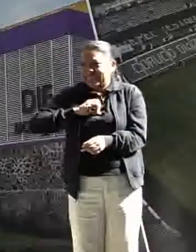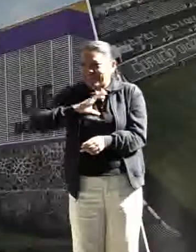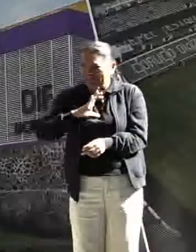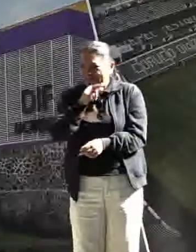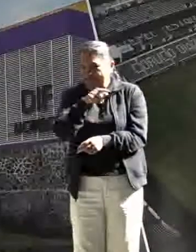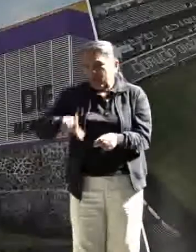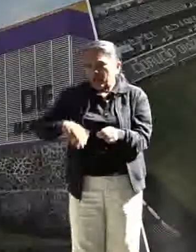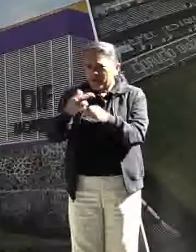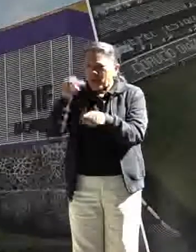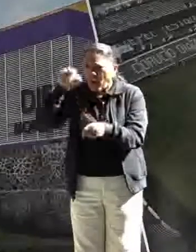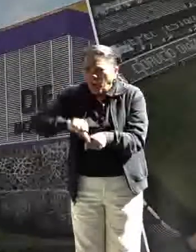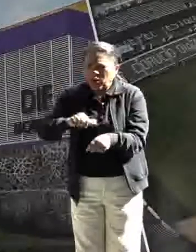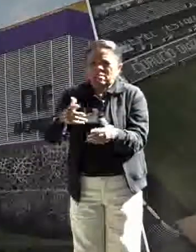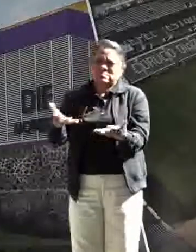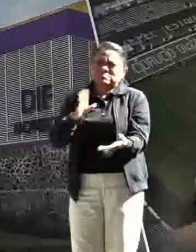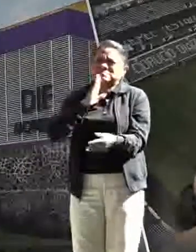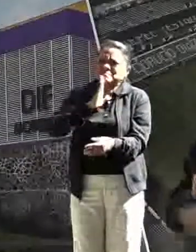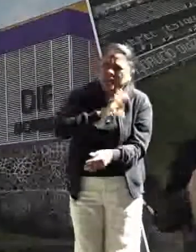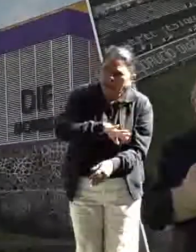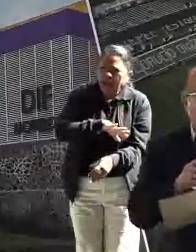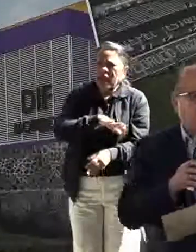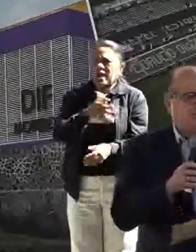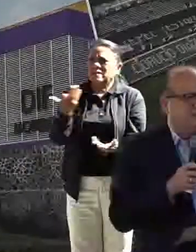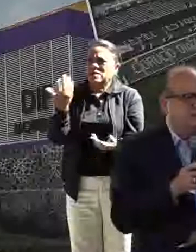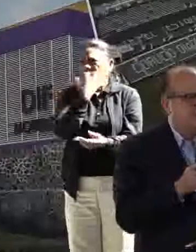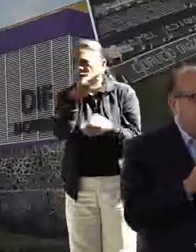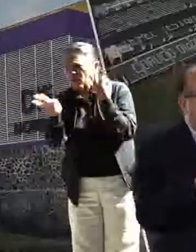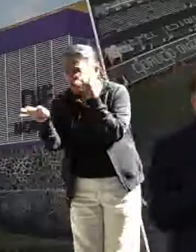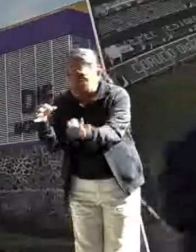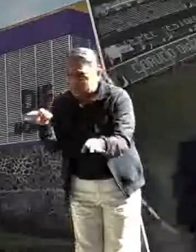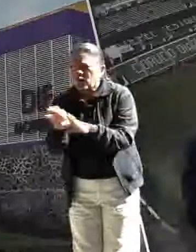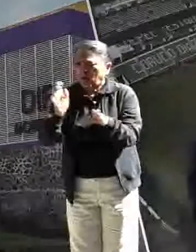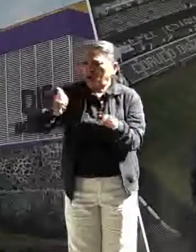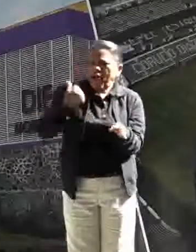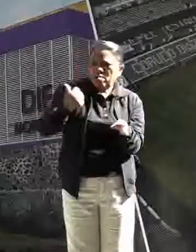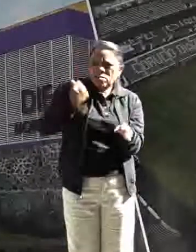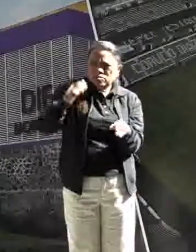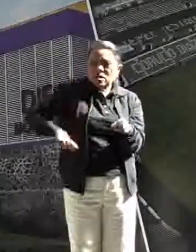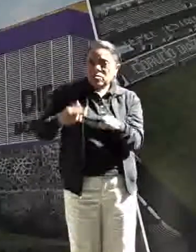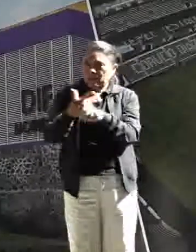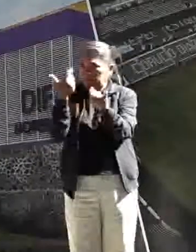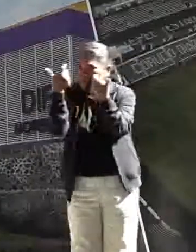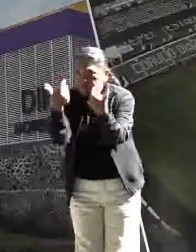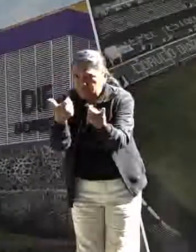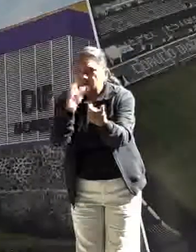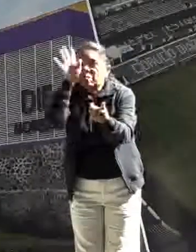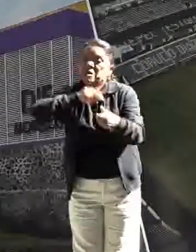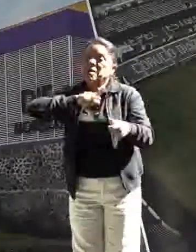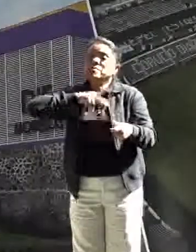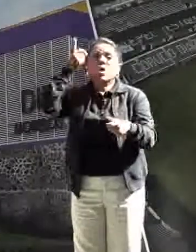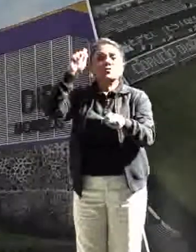cuenta hoy, cómo han abusado del presupuesto algunos gobernadores. ¿De qué manera lo usaron? Como si fuera suyo el